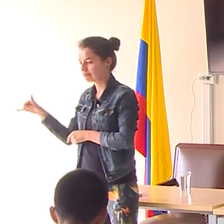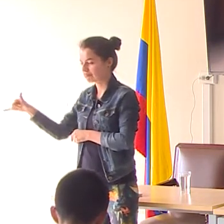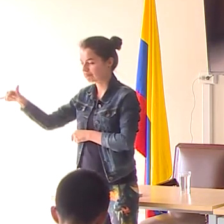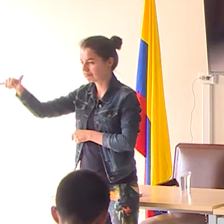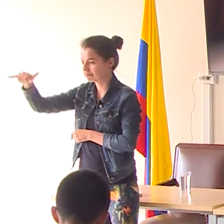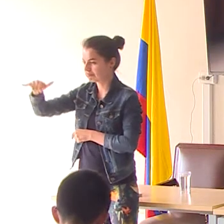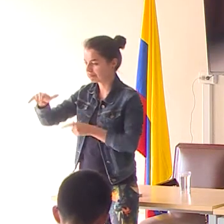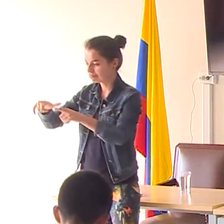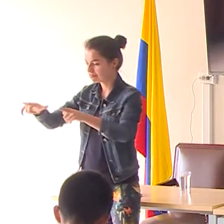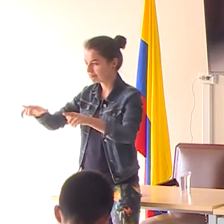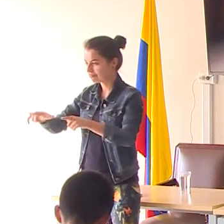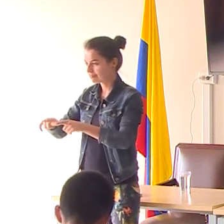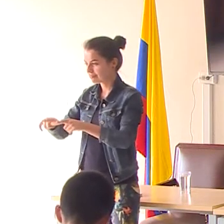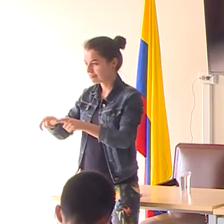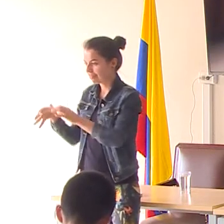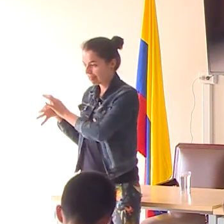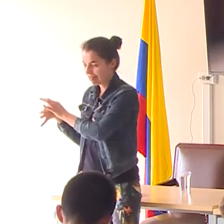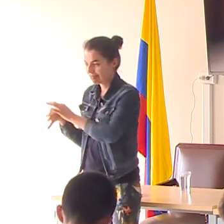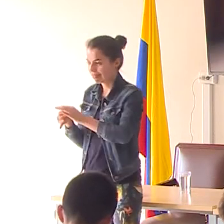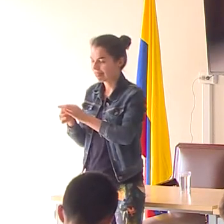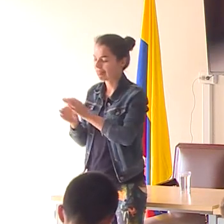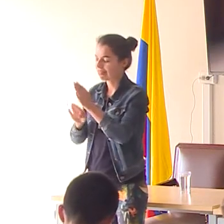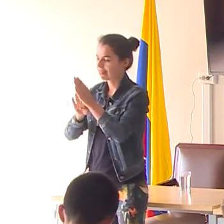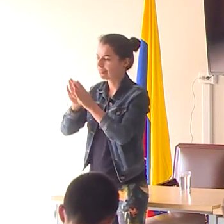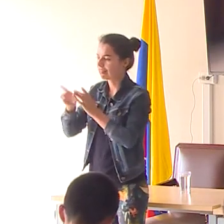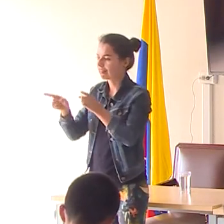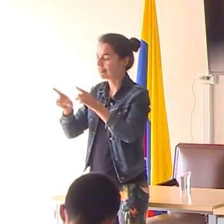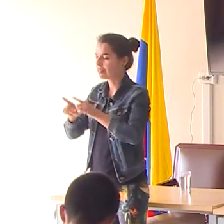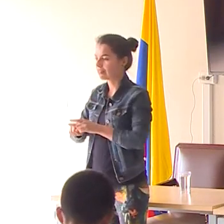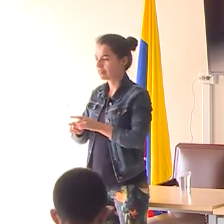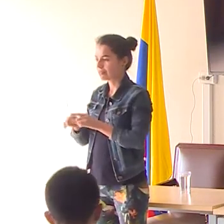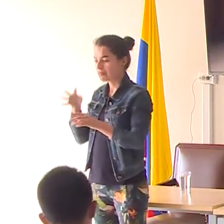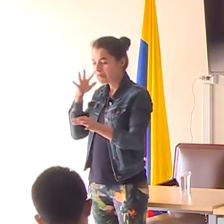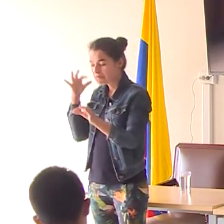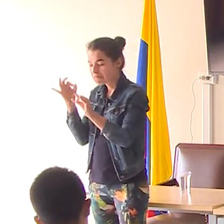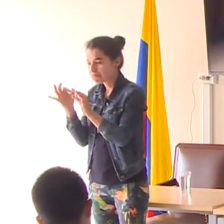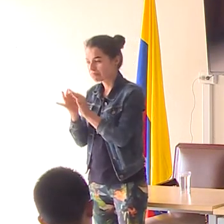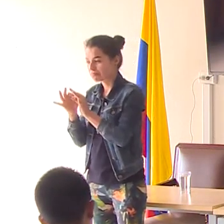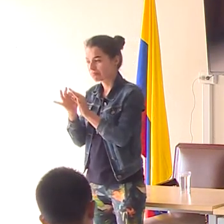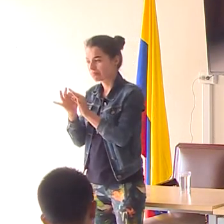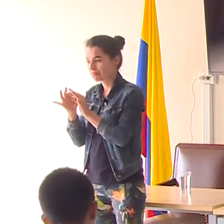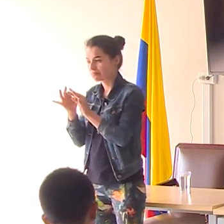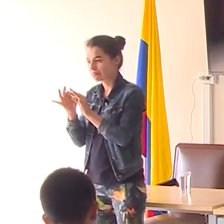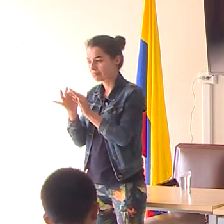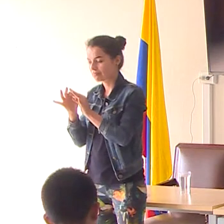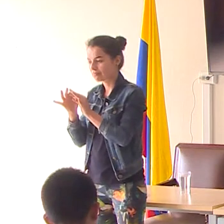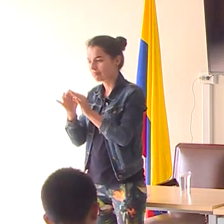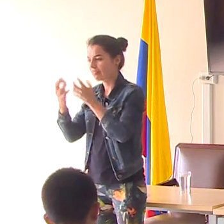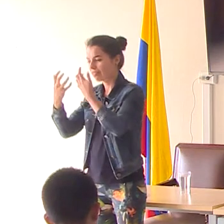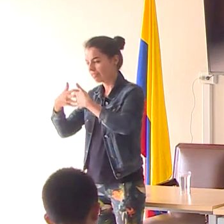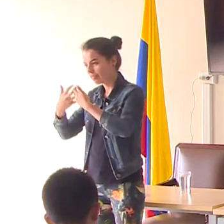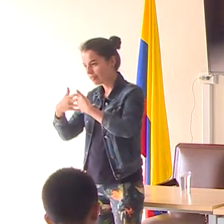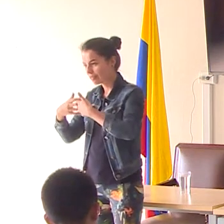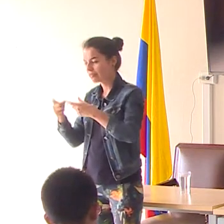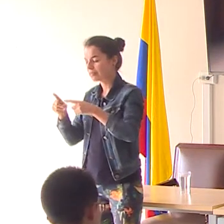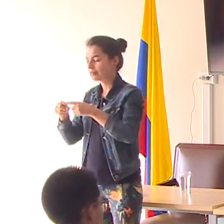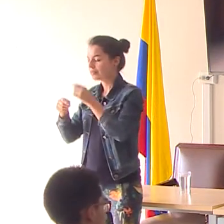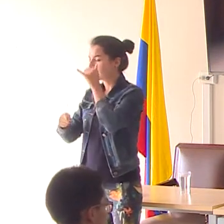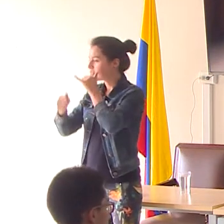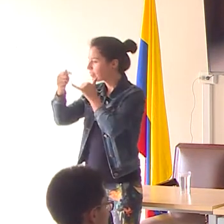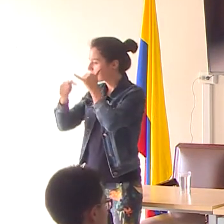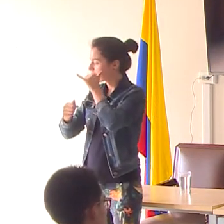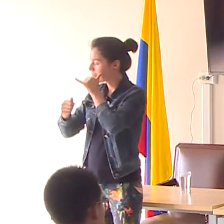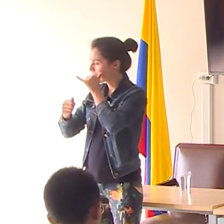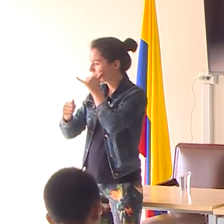aeropuerto en esta pieza muy especializada en temas industriales y una pieza mucho más diversificada y más rica económicamente en el